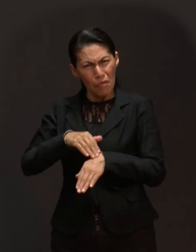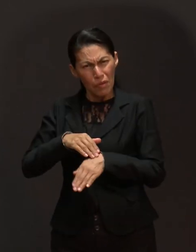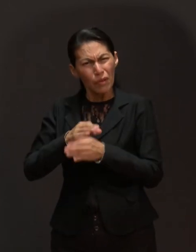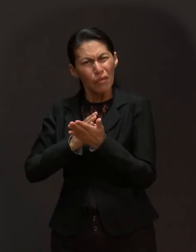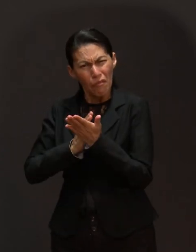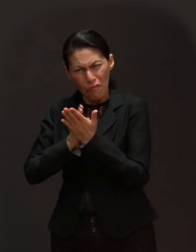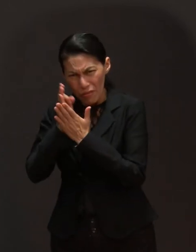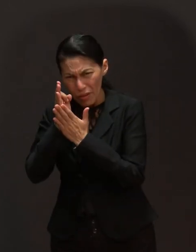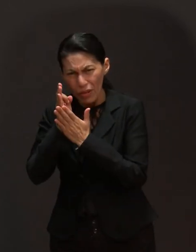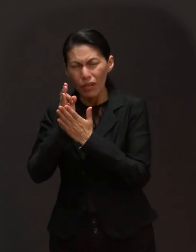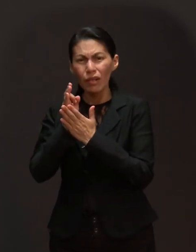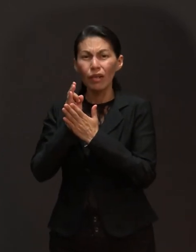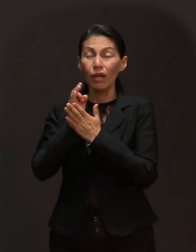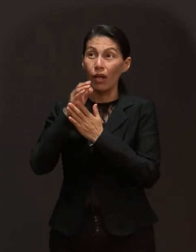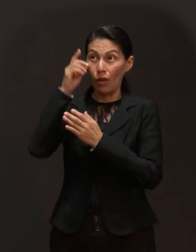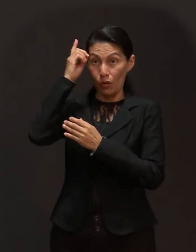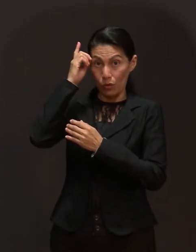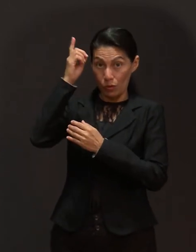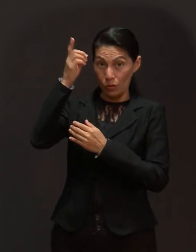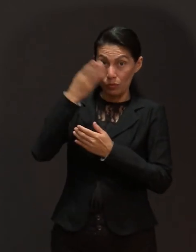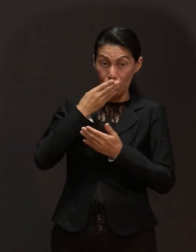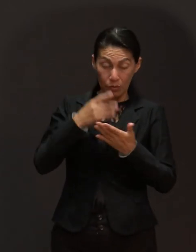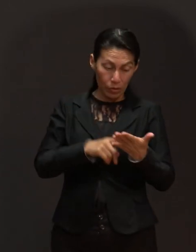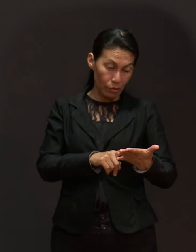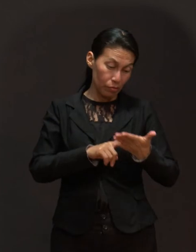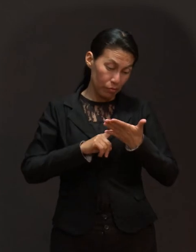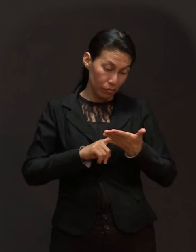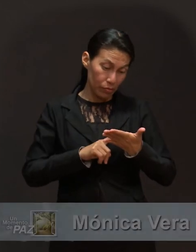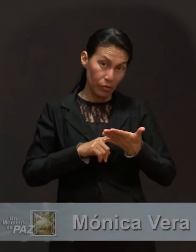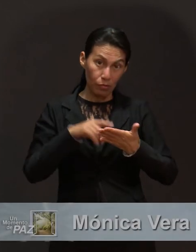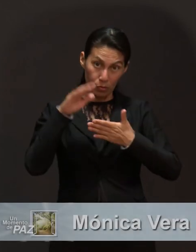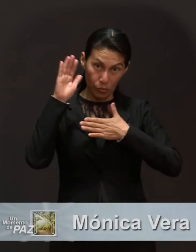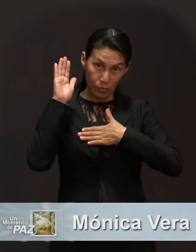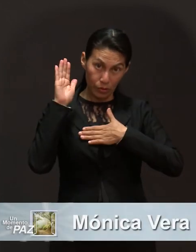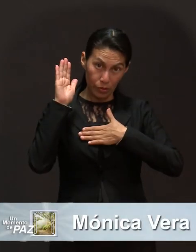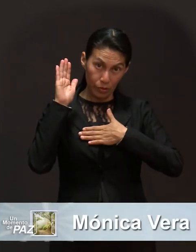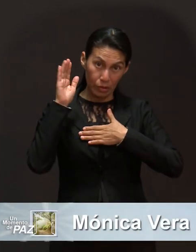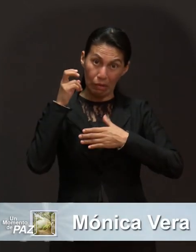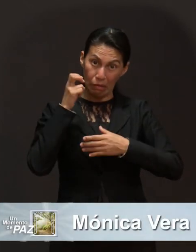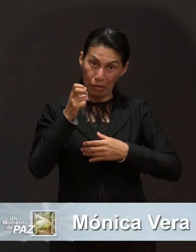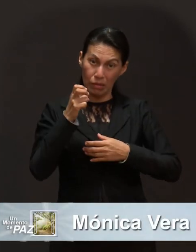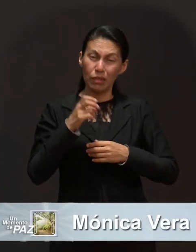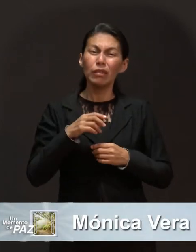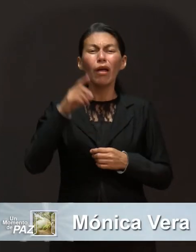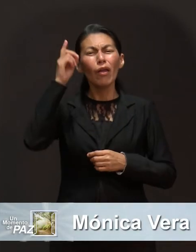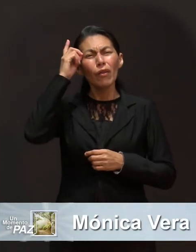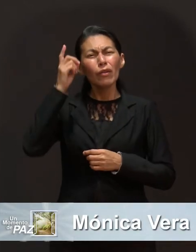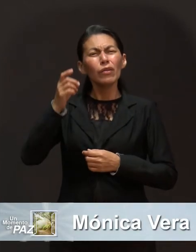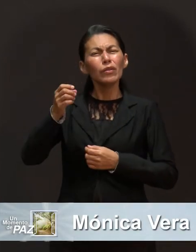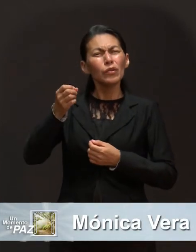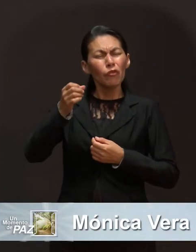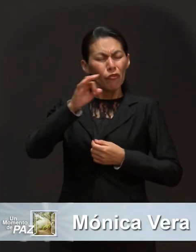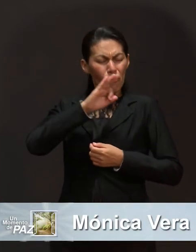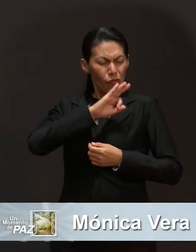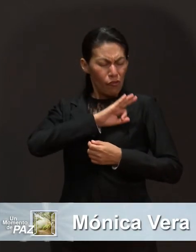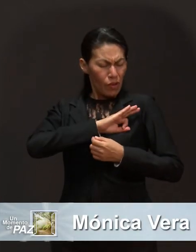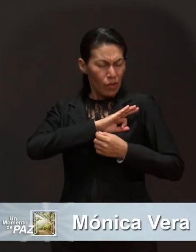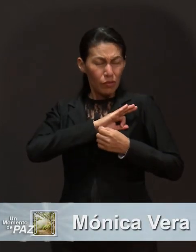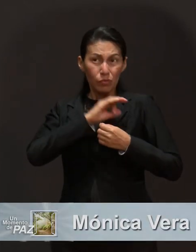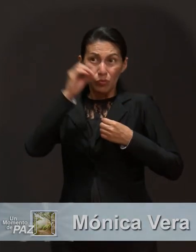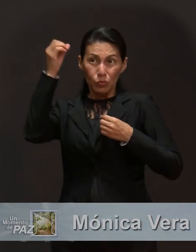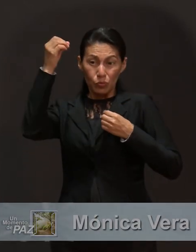obediencia a las condiciones de la promesa, encontramos que Dios va